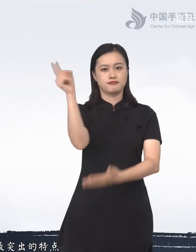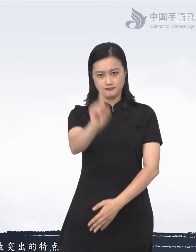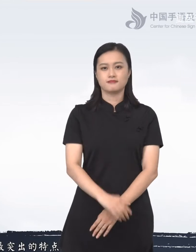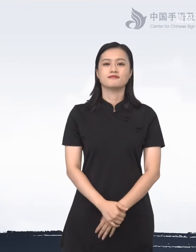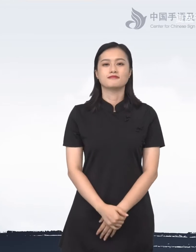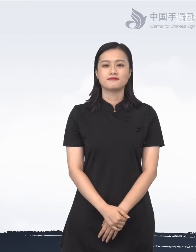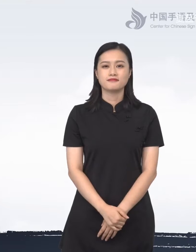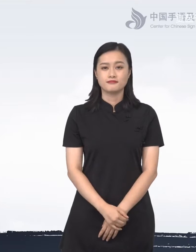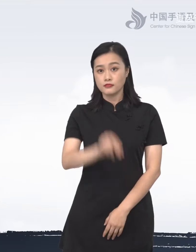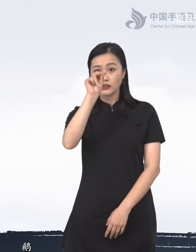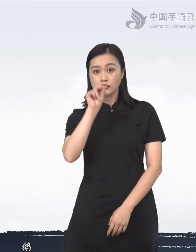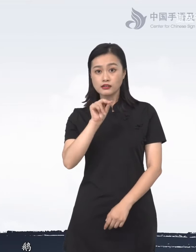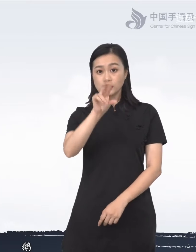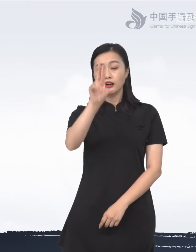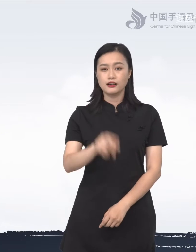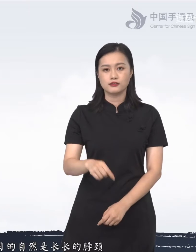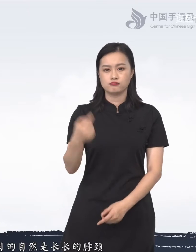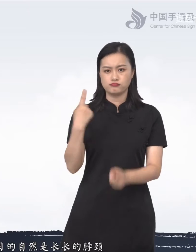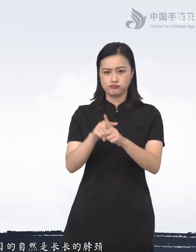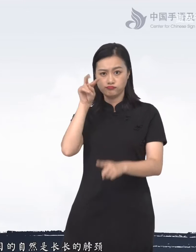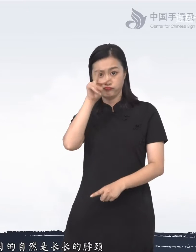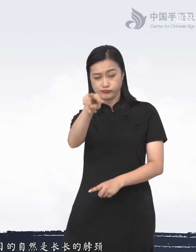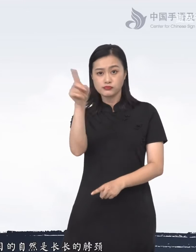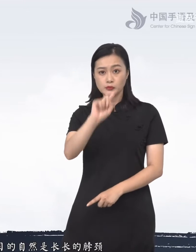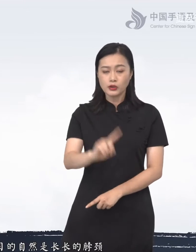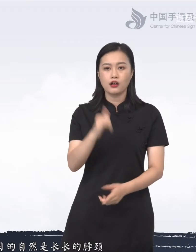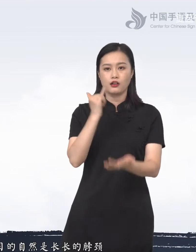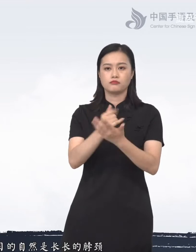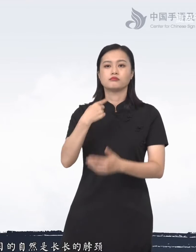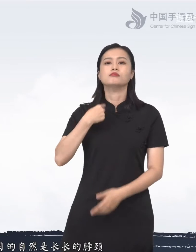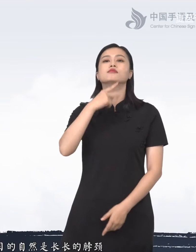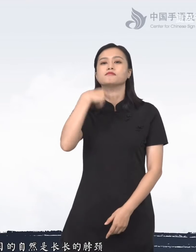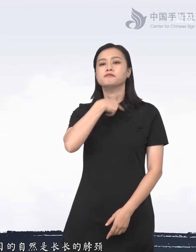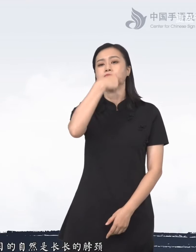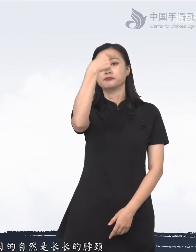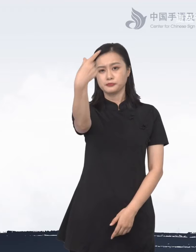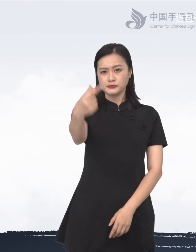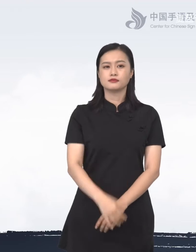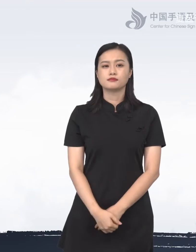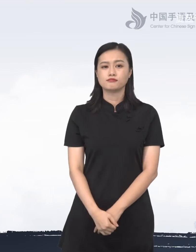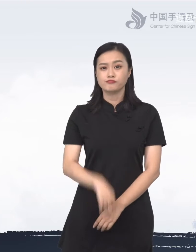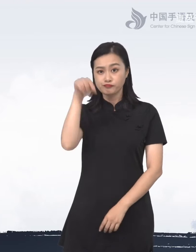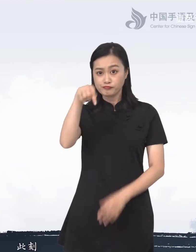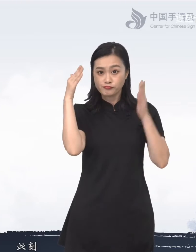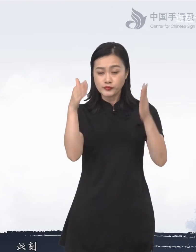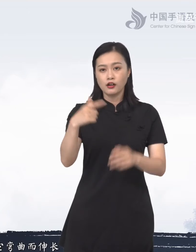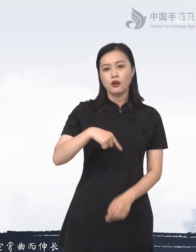点。鹅最引人注目的自然是长长的脖颈，此刻它弯